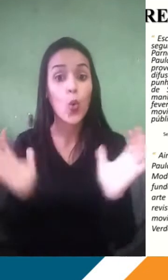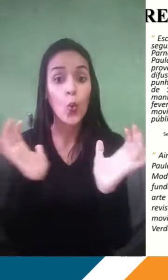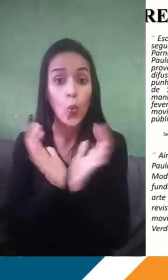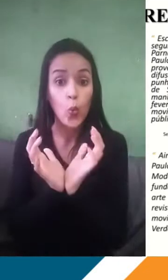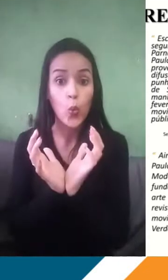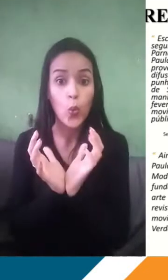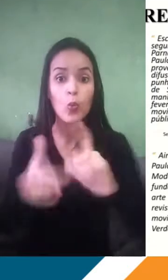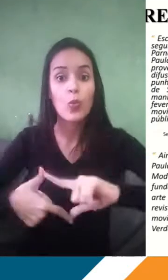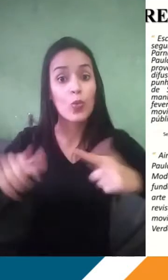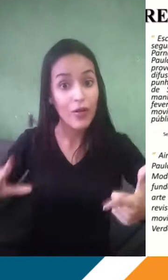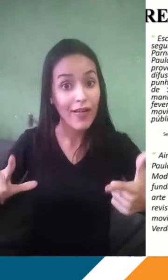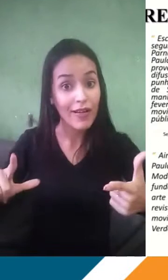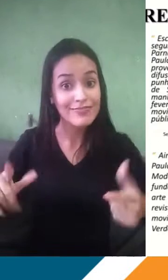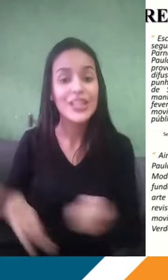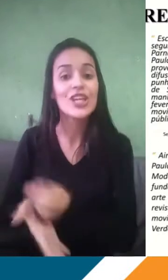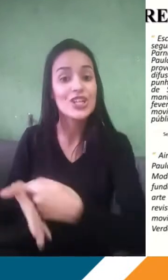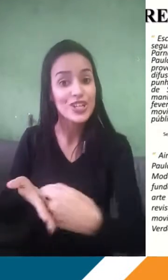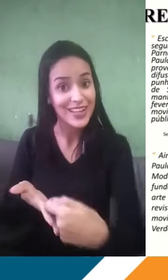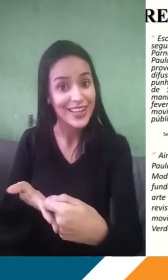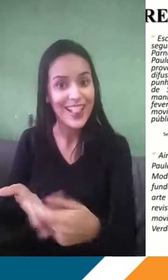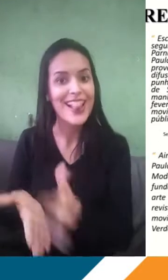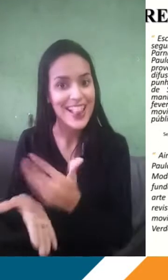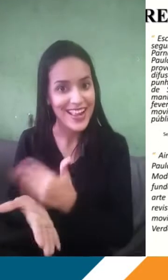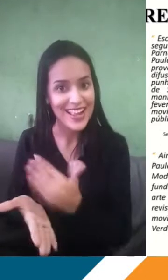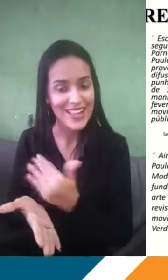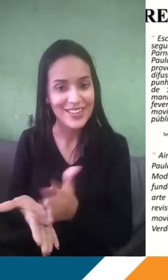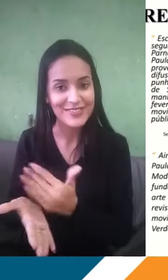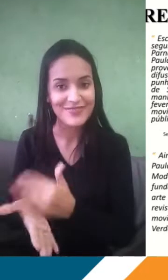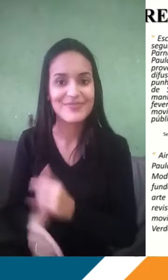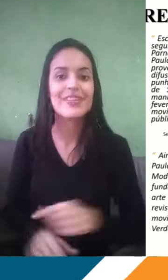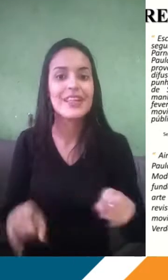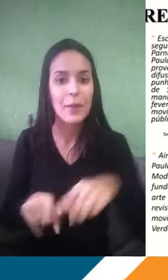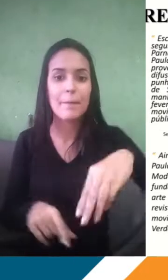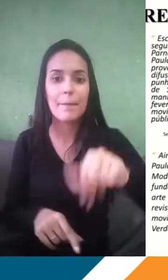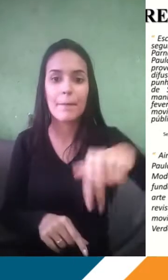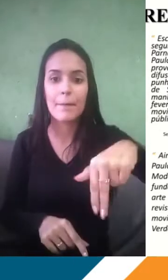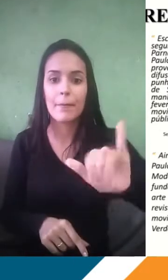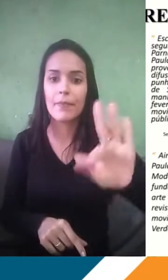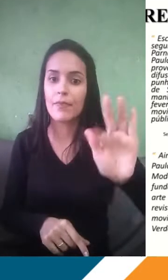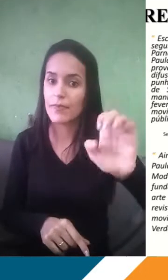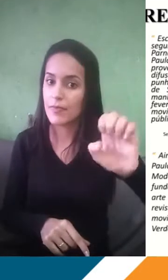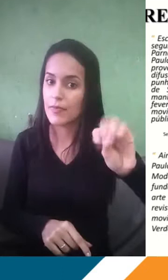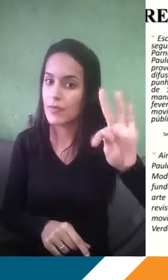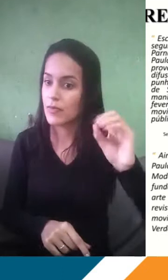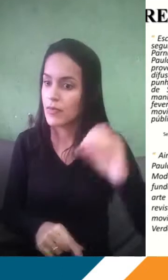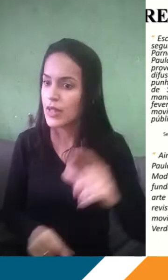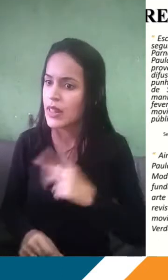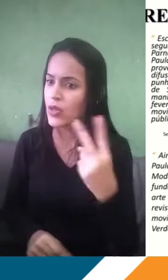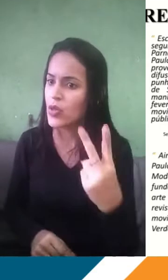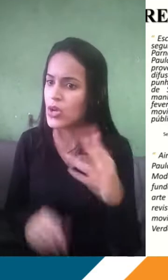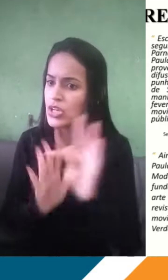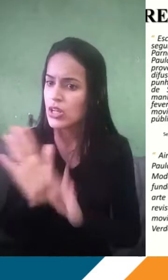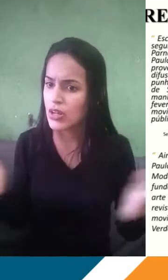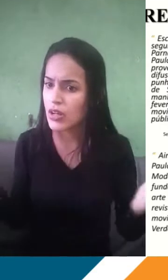livros, revistas e manifestos. Aqui temos 2 textinhos. Vamos ler? Escritores e